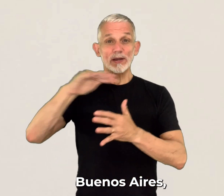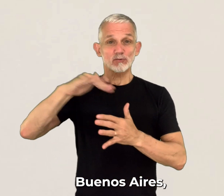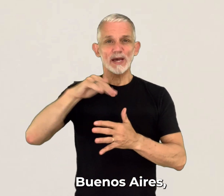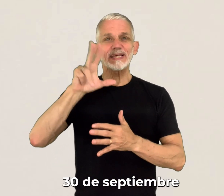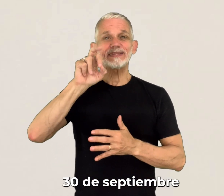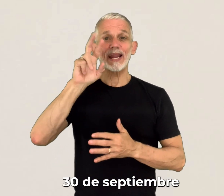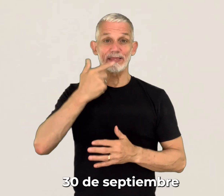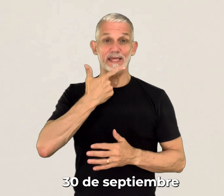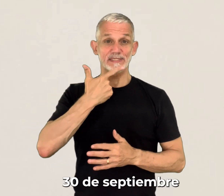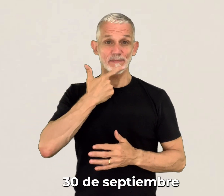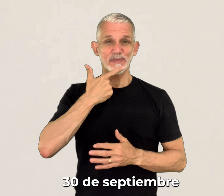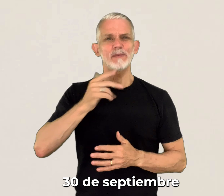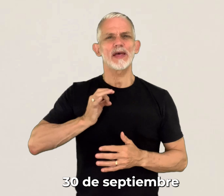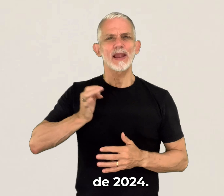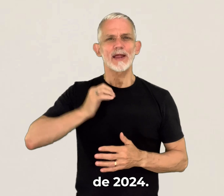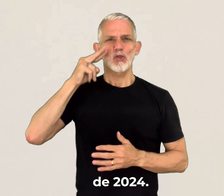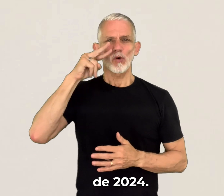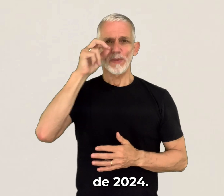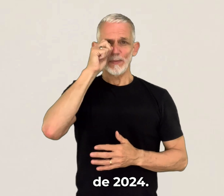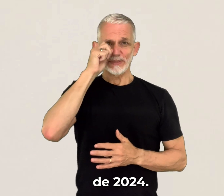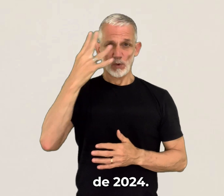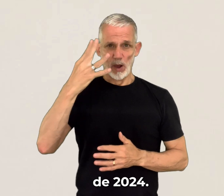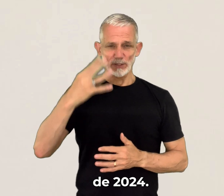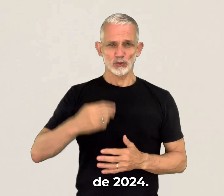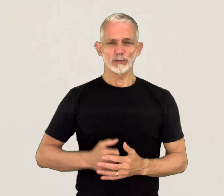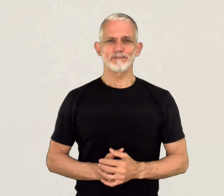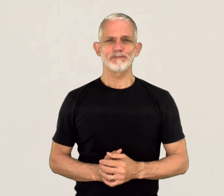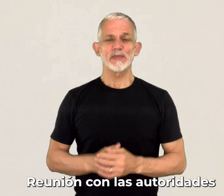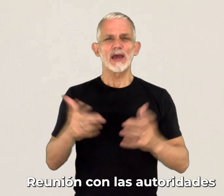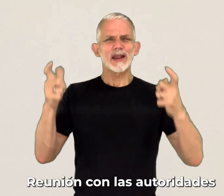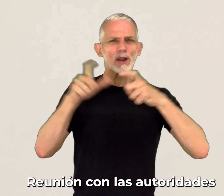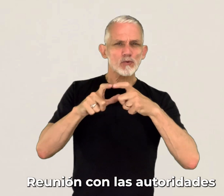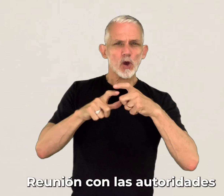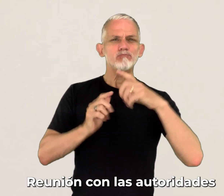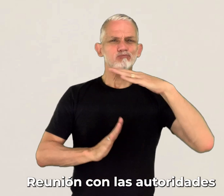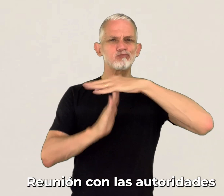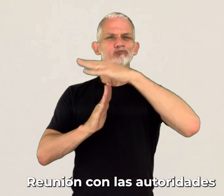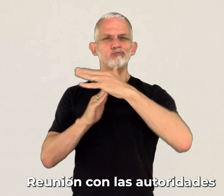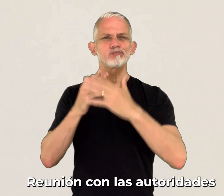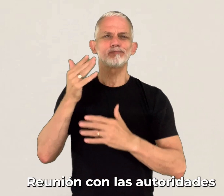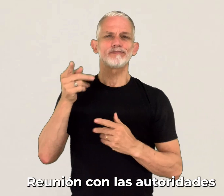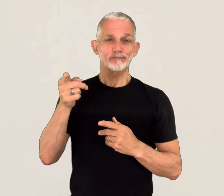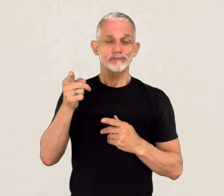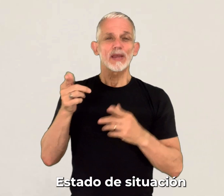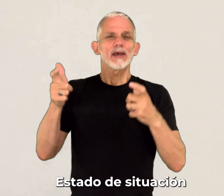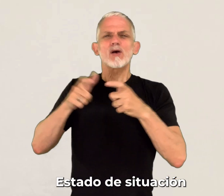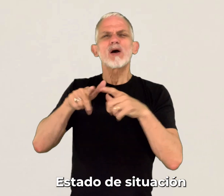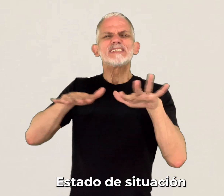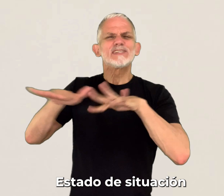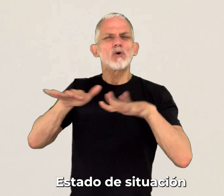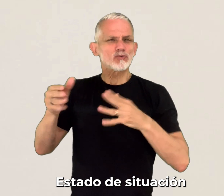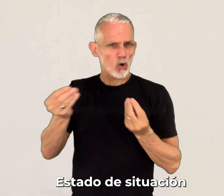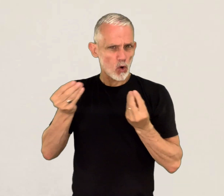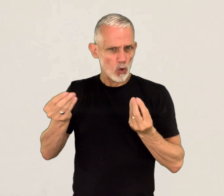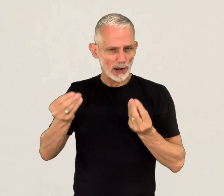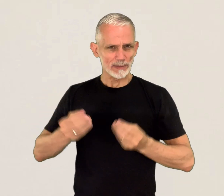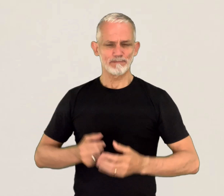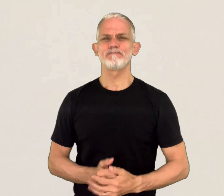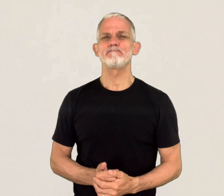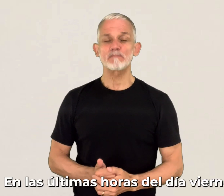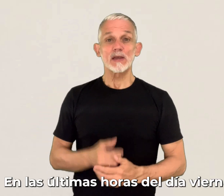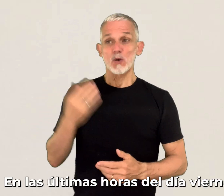Buenos Aires 30 de septiembre de 2024 reunión con las autoridades estado de